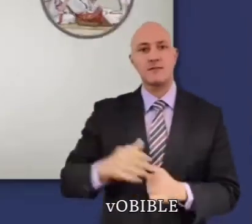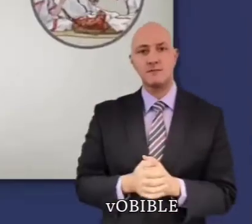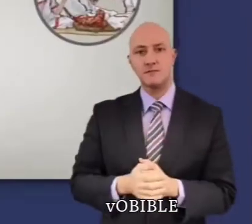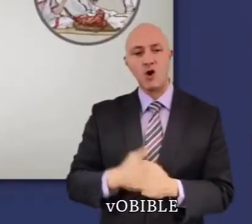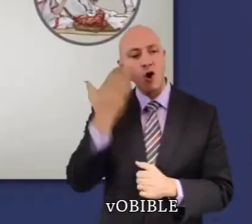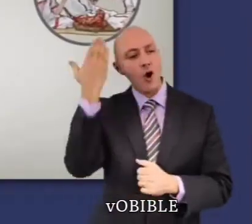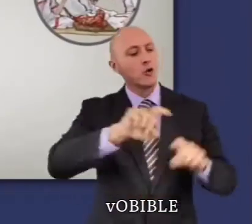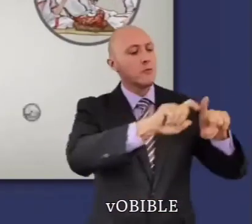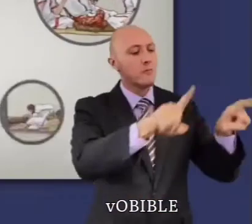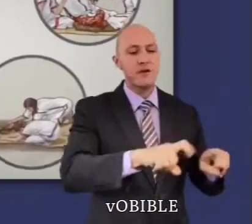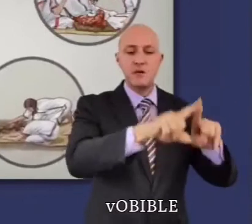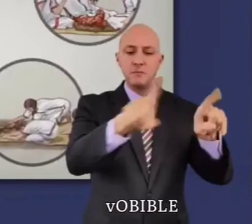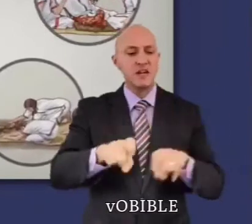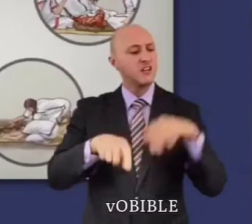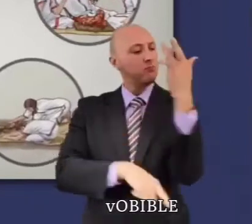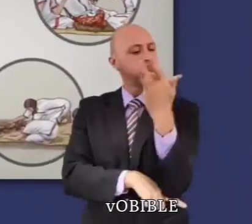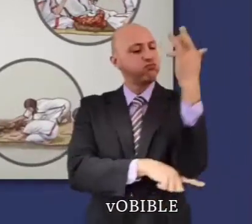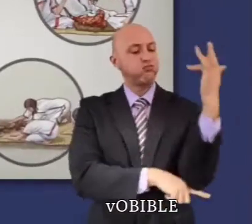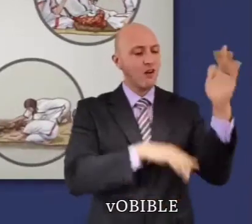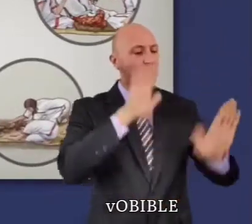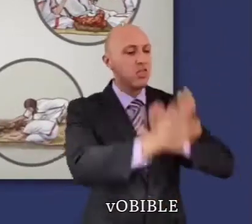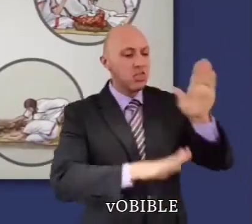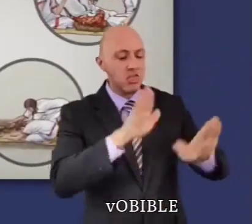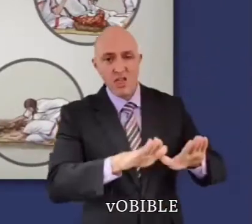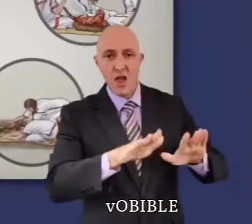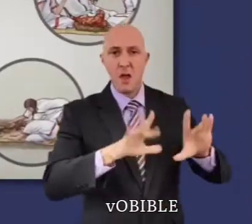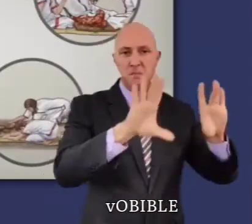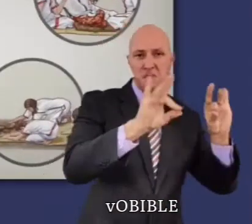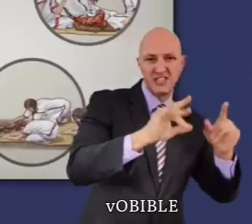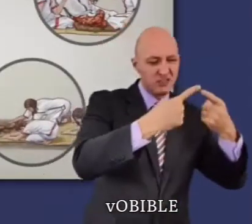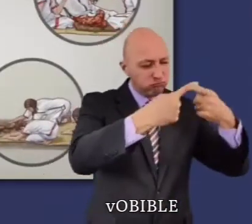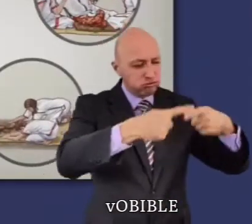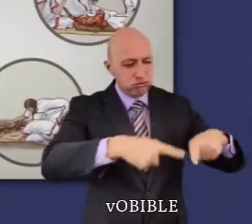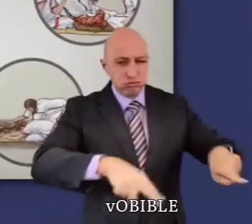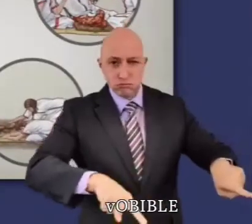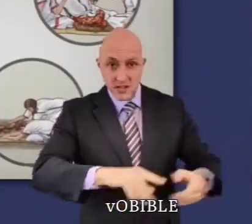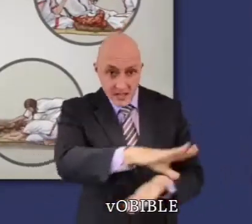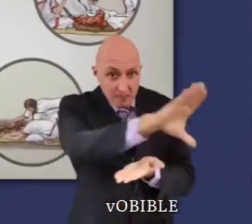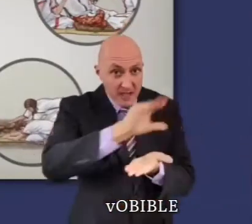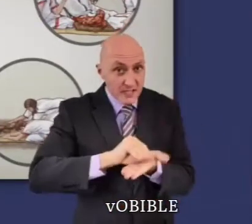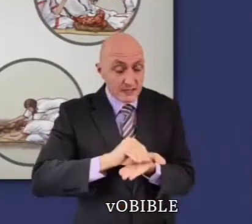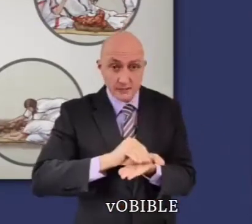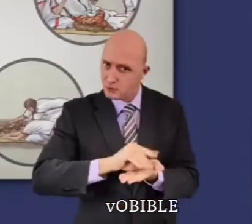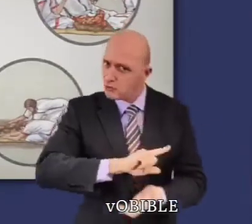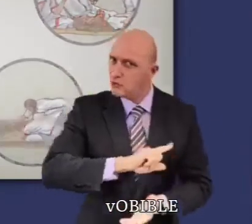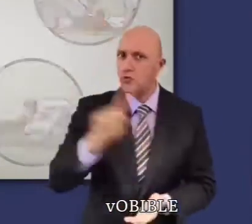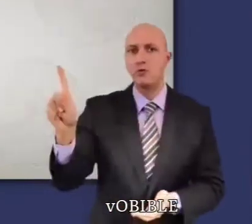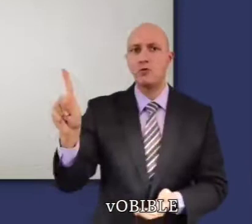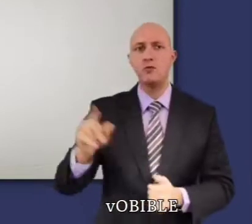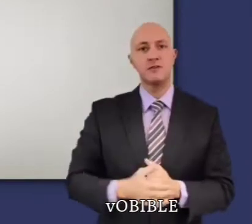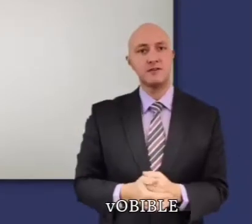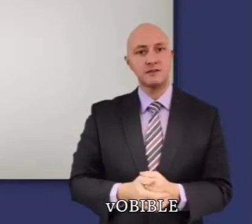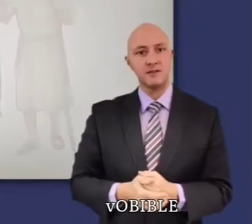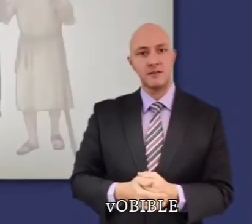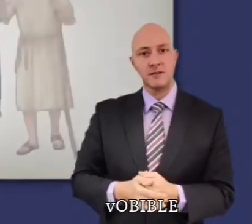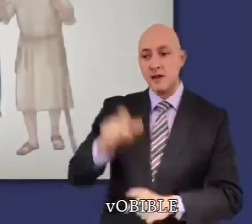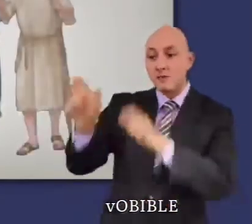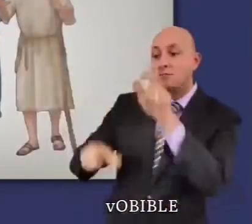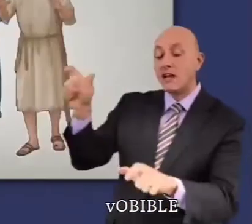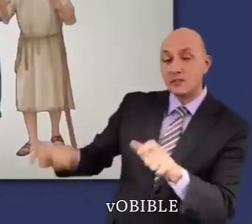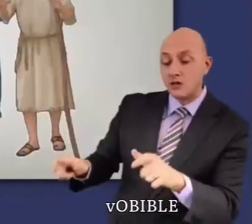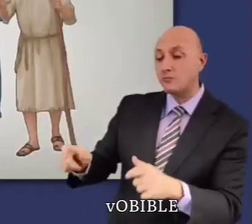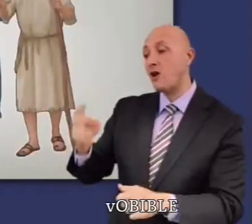jour de la réconciliation. Les chapitres 17 à 20 contiennent des lois qui permettent d'avoir une sainte conduite.